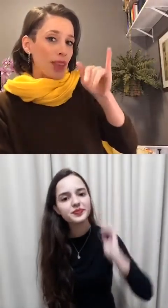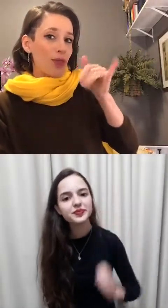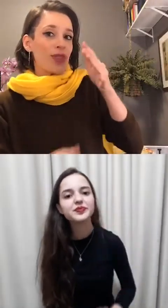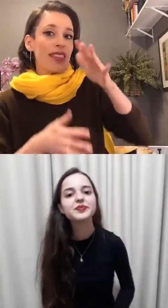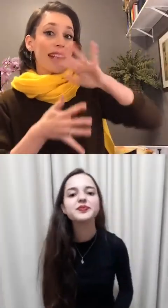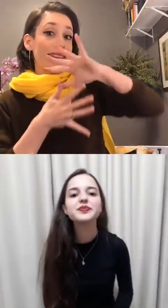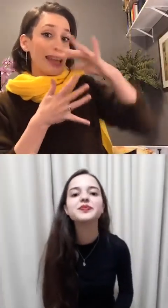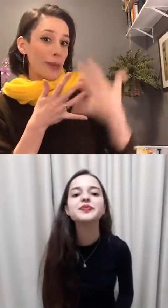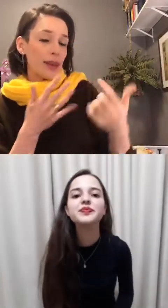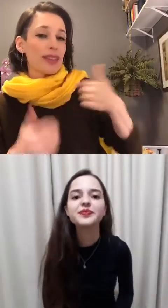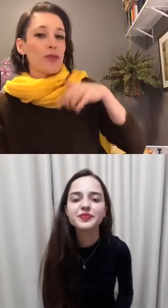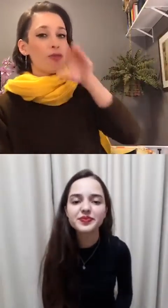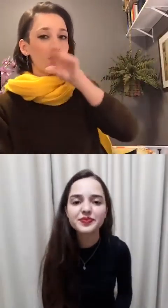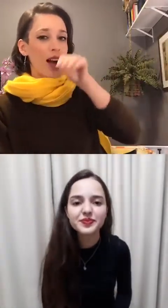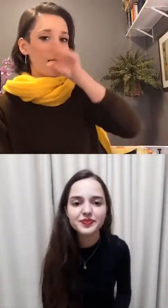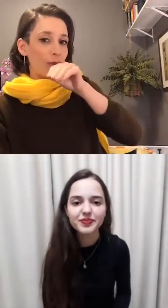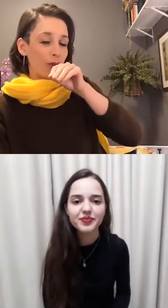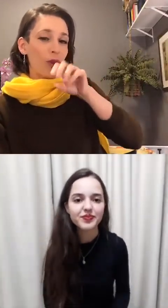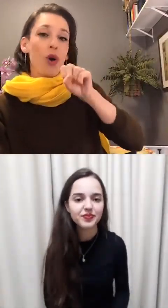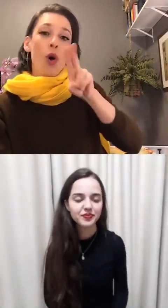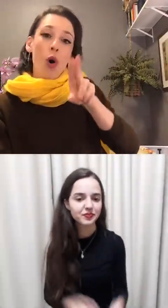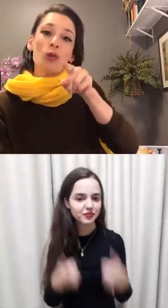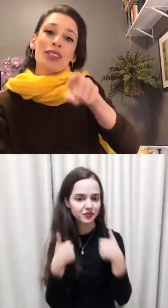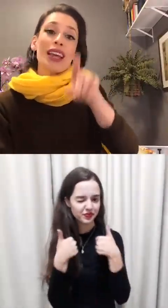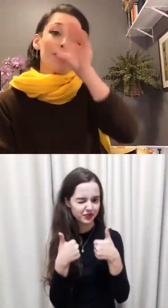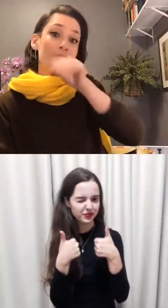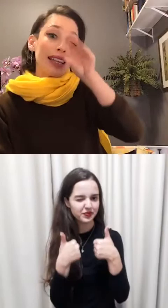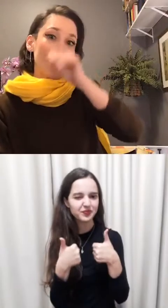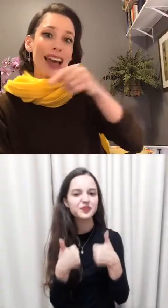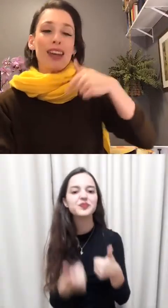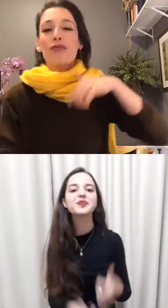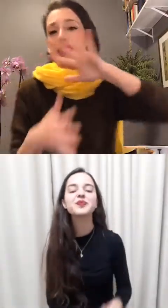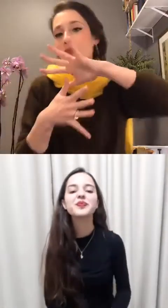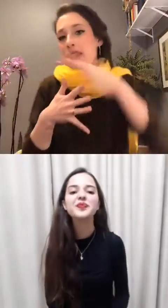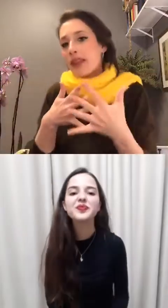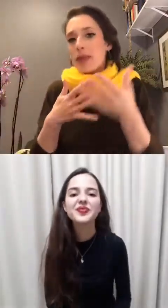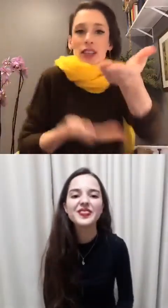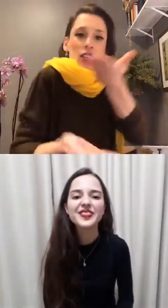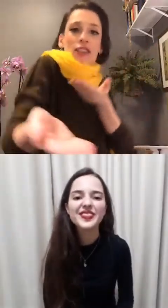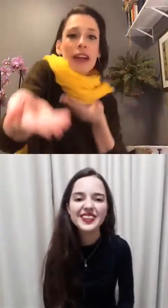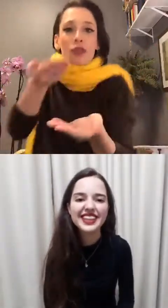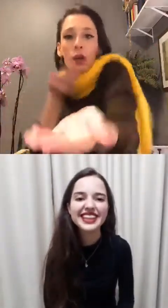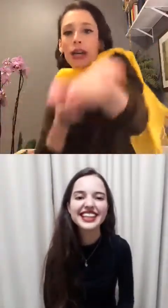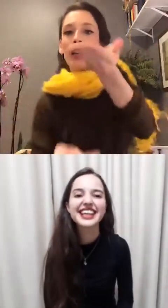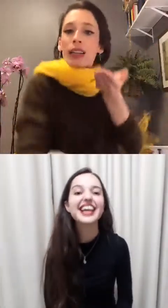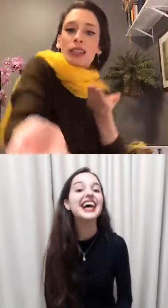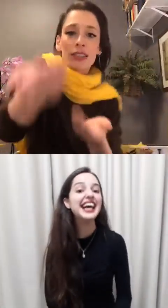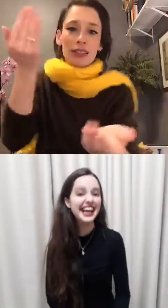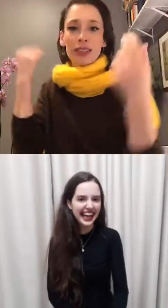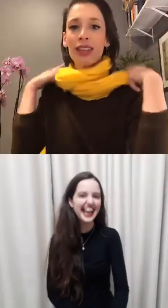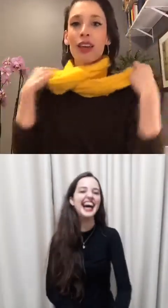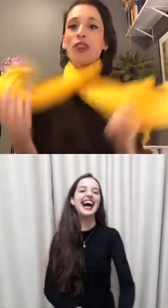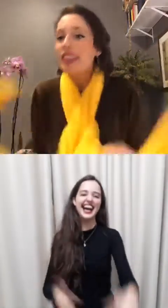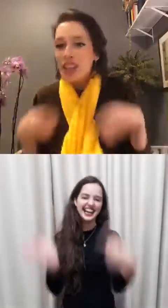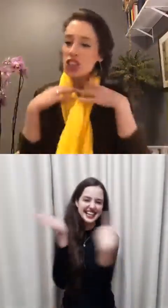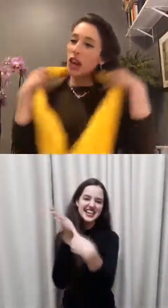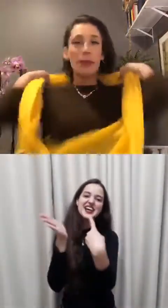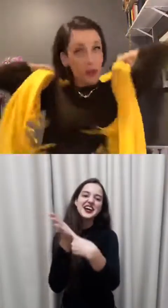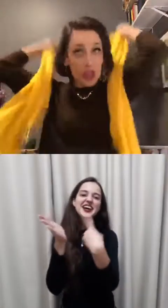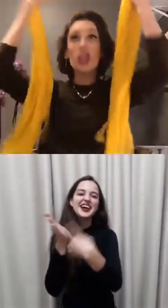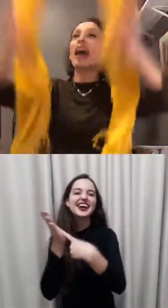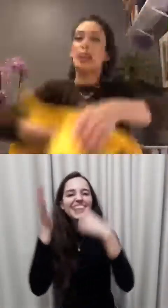Gabi fizer Libras, eu falo. Ou se ela falar, eu faço Libras. A gente vai trocando. Então, até que